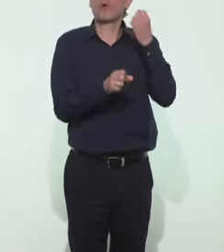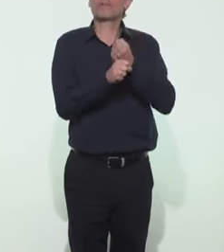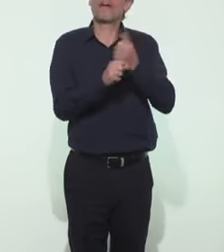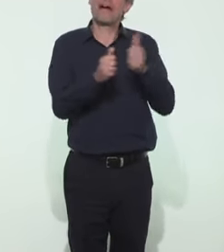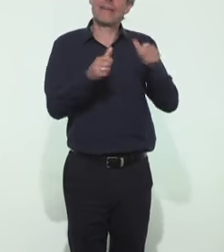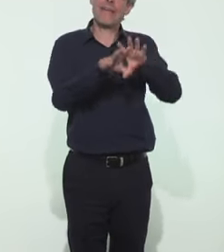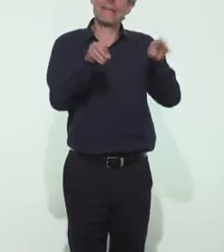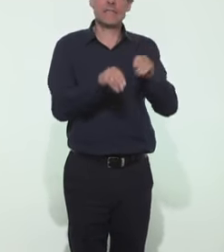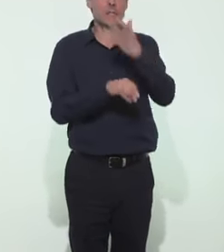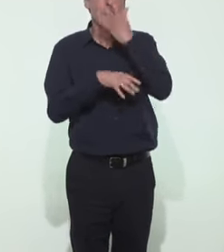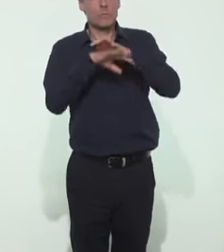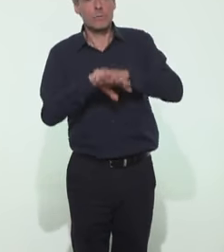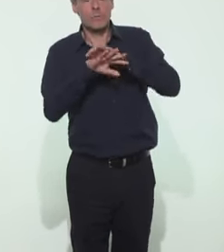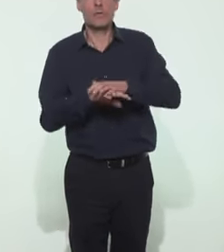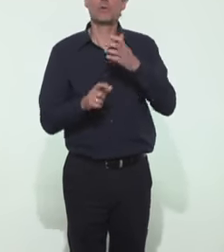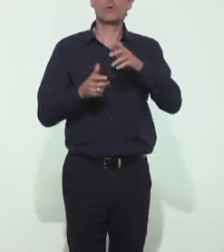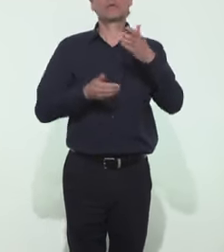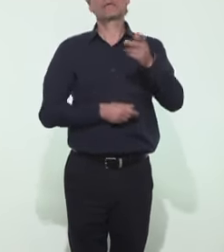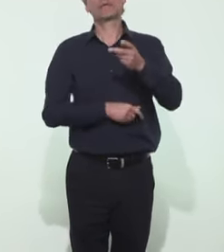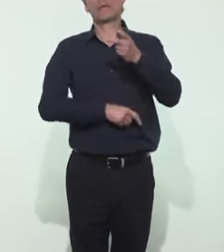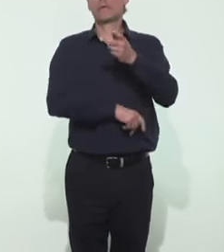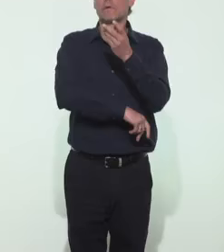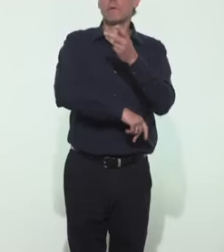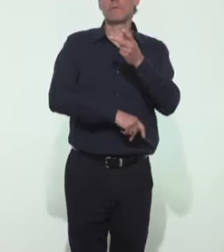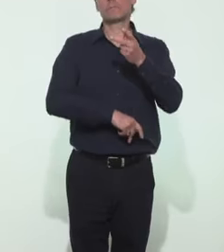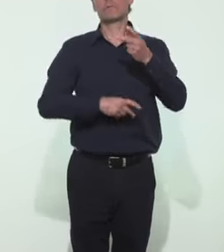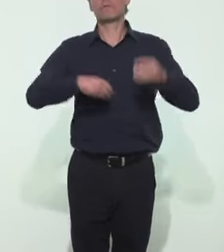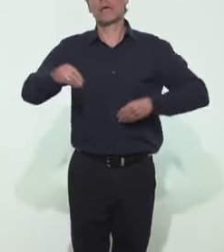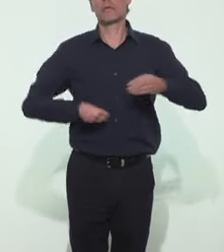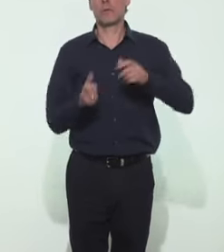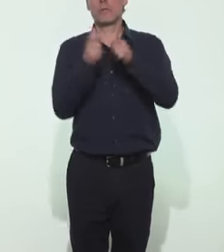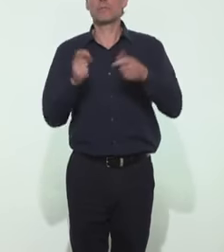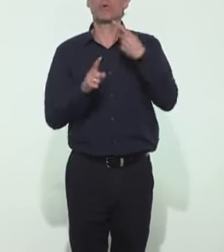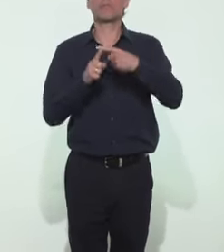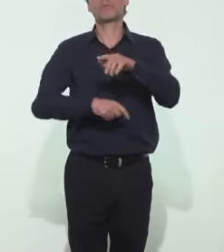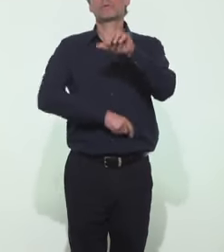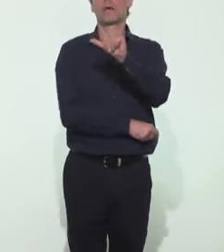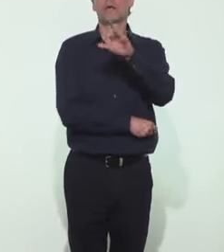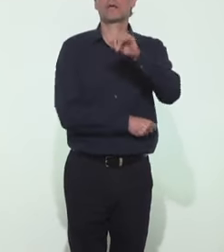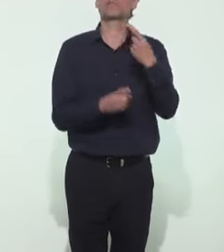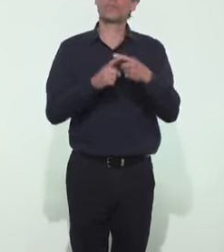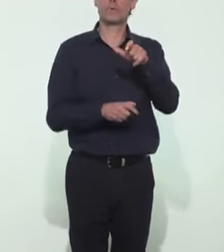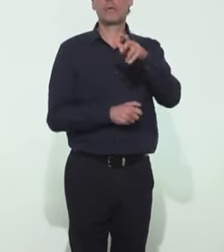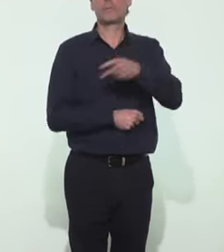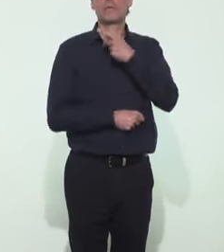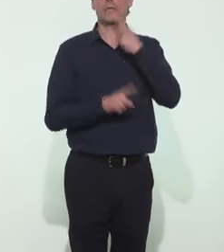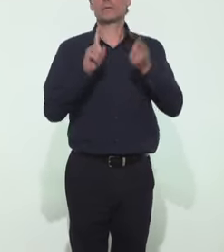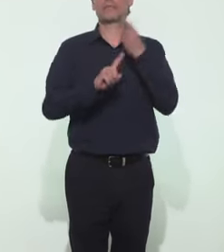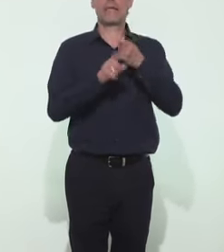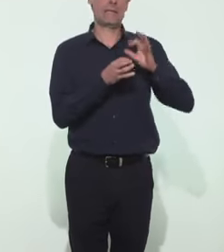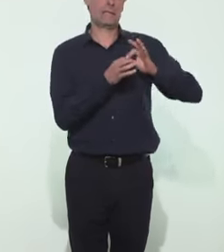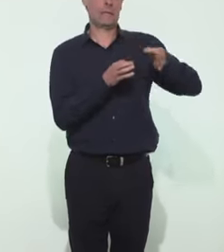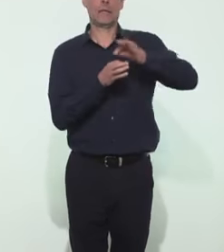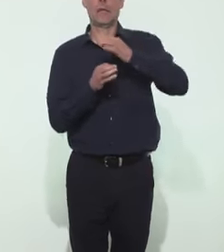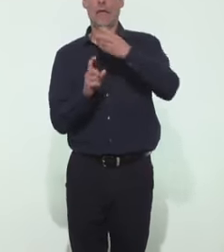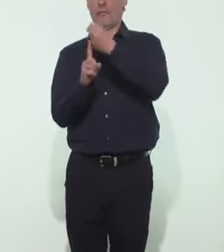avec les directeurs d'établissement avec les agences régionales de santé et avec les épidémiologistes qui nous qui nous alimente au fur et à mesure que les